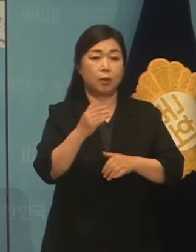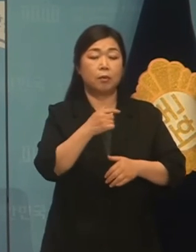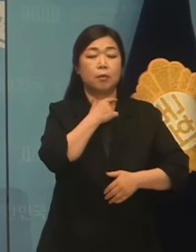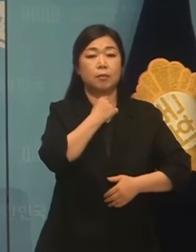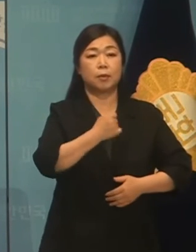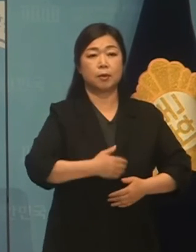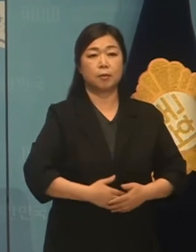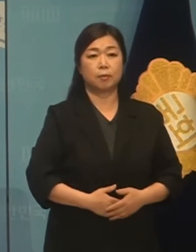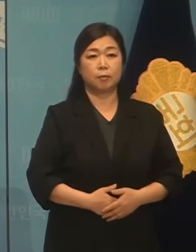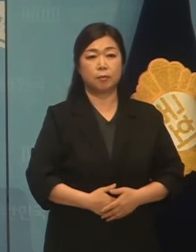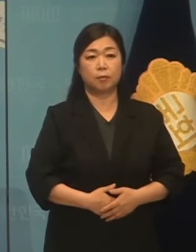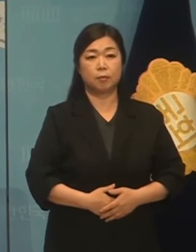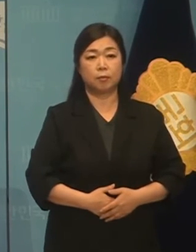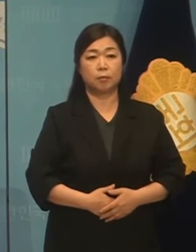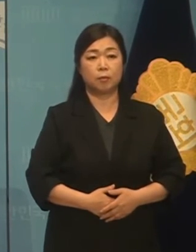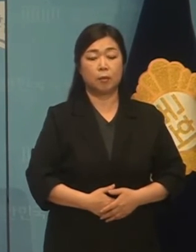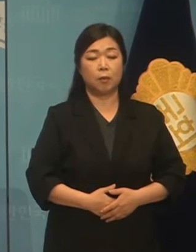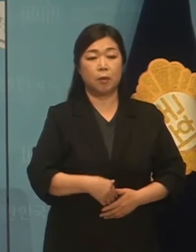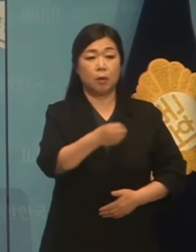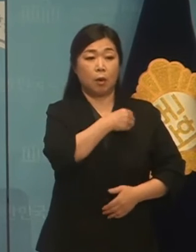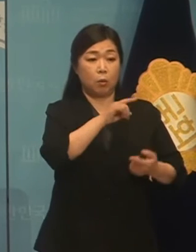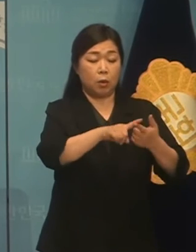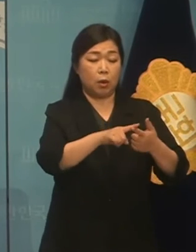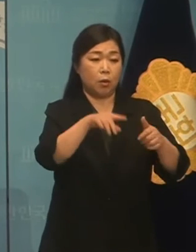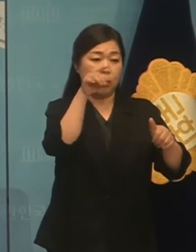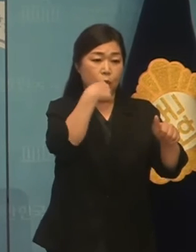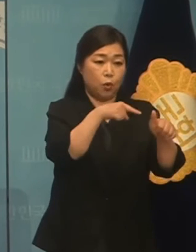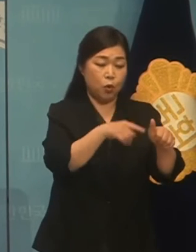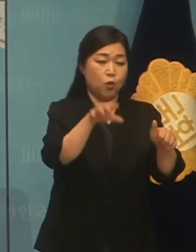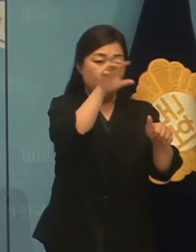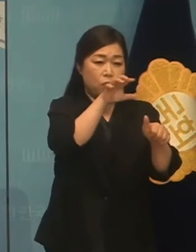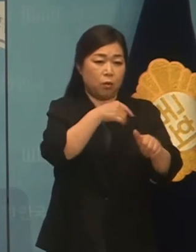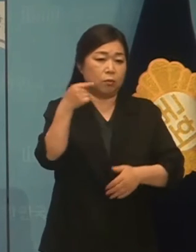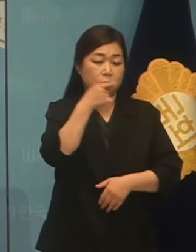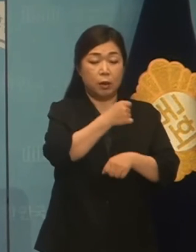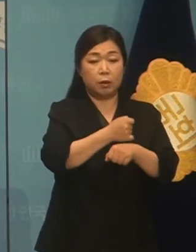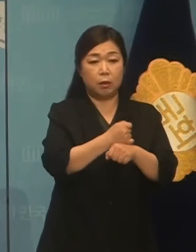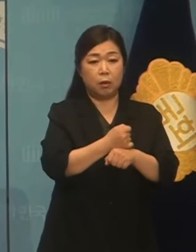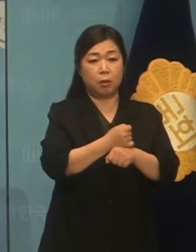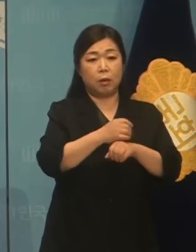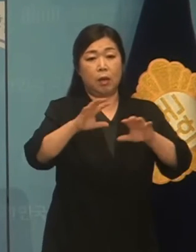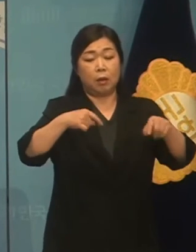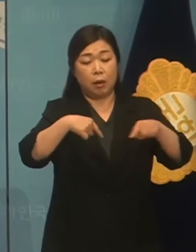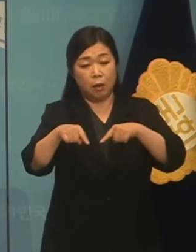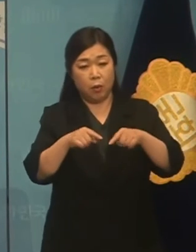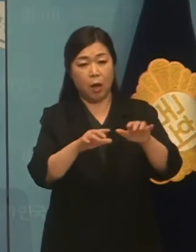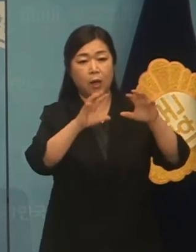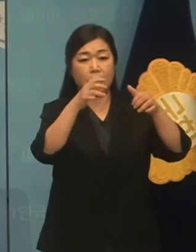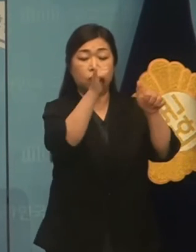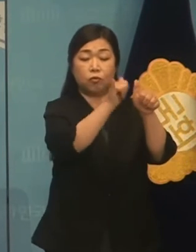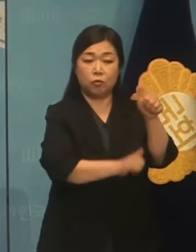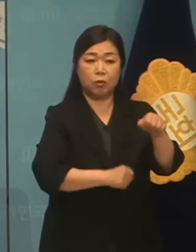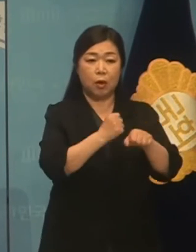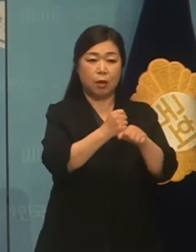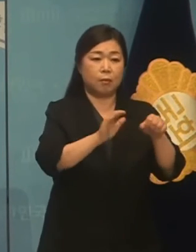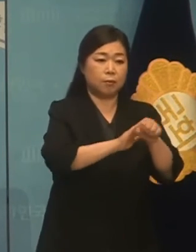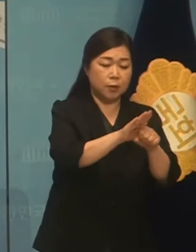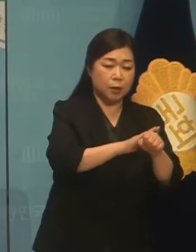되겠습니다. 당원에 대한 교육과 훈련을 강화하여 당과 나라에 충성하는